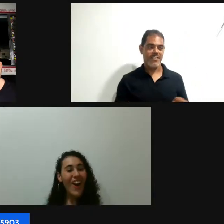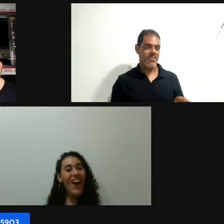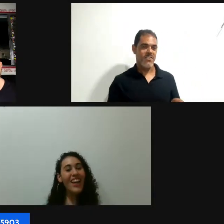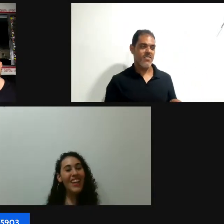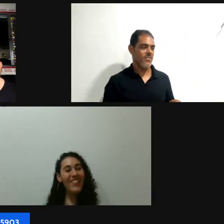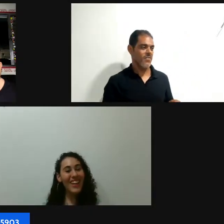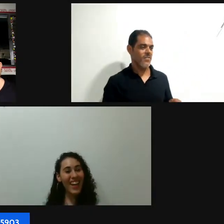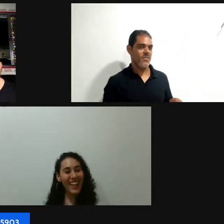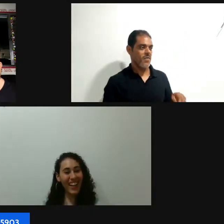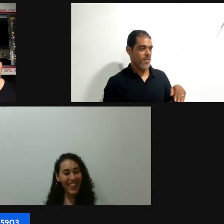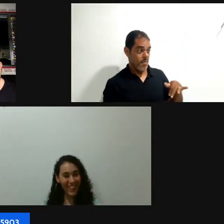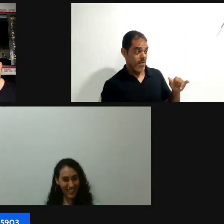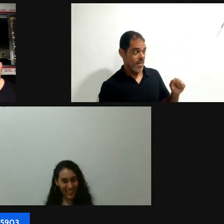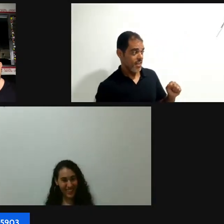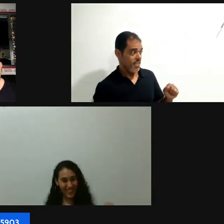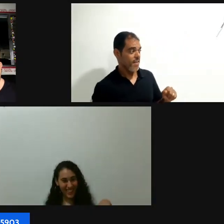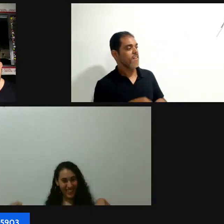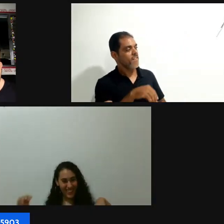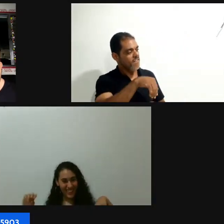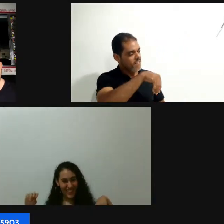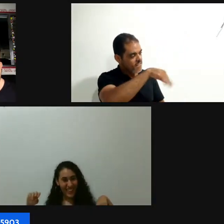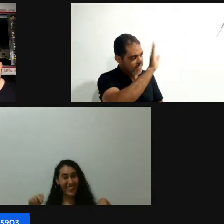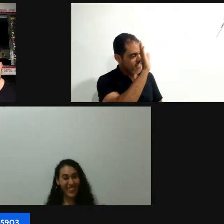procurada. Aqui é a Maria Clara.